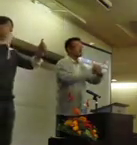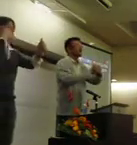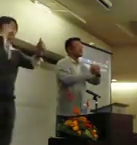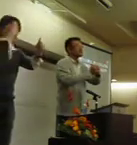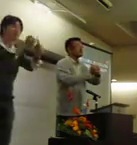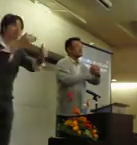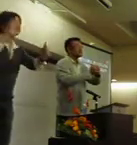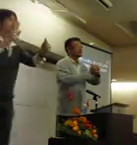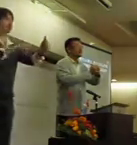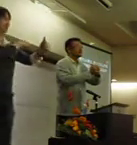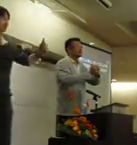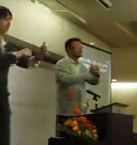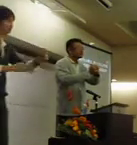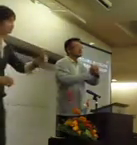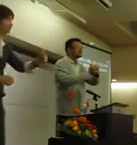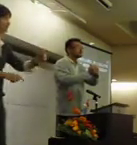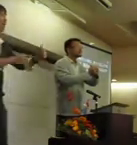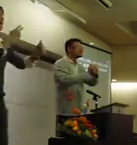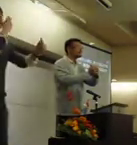ね。